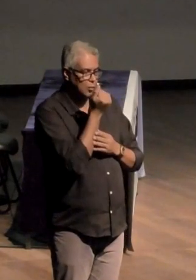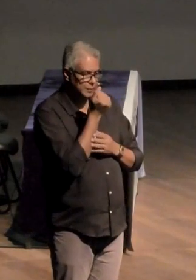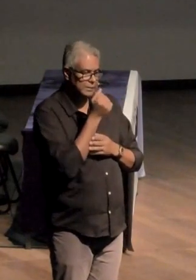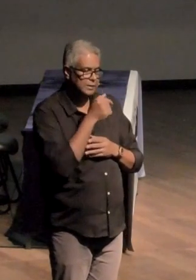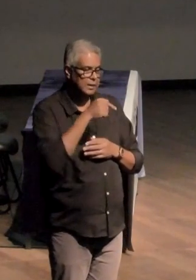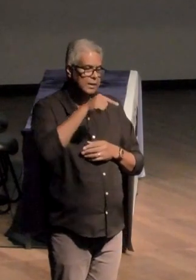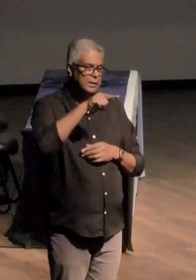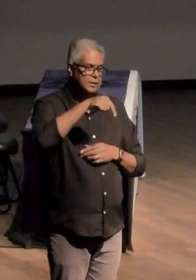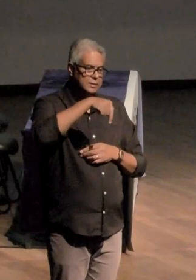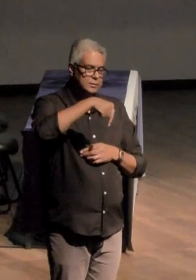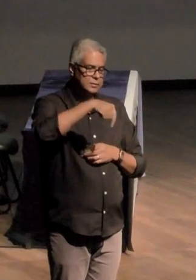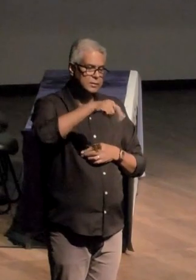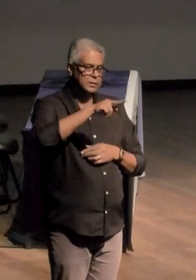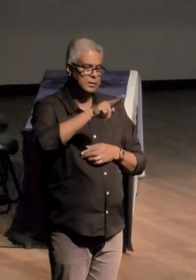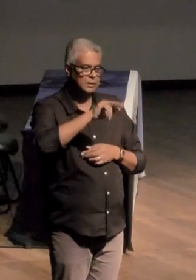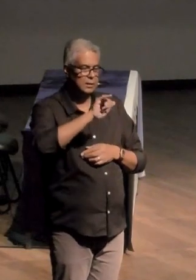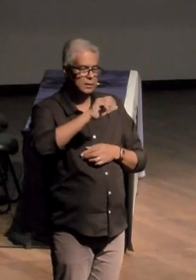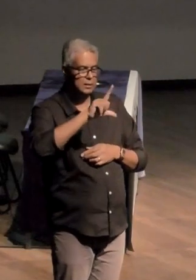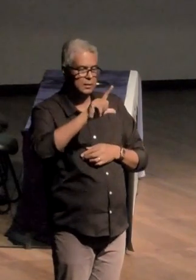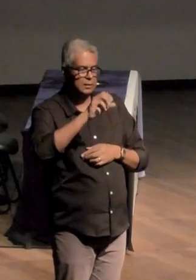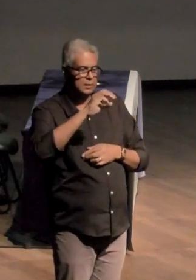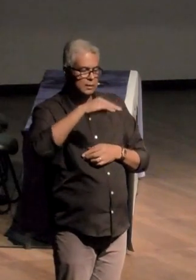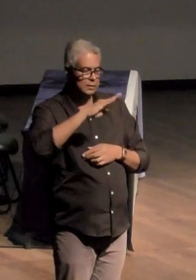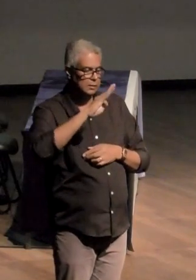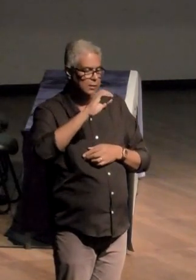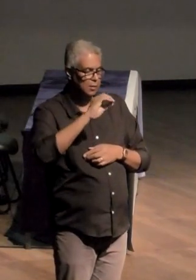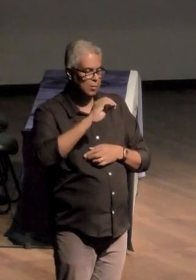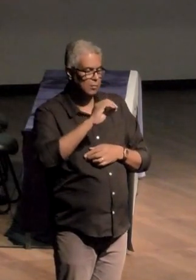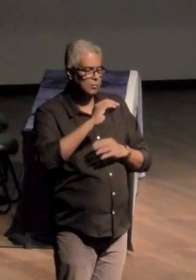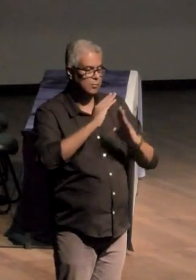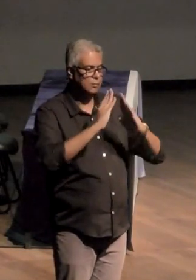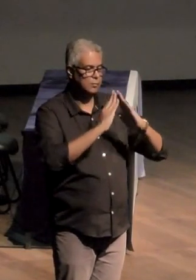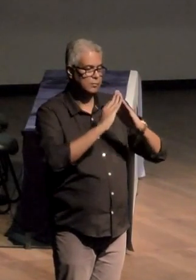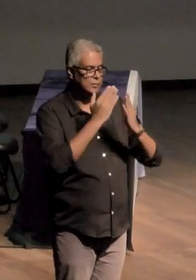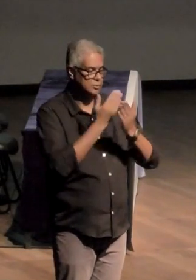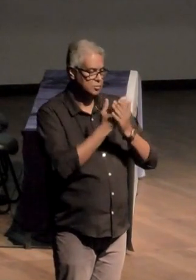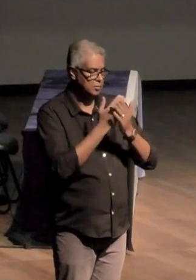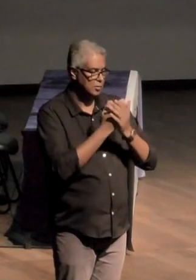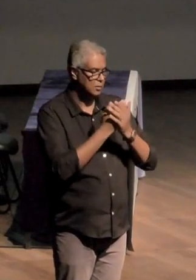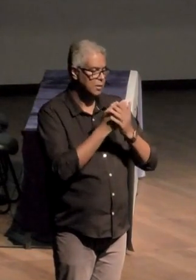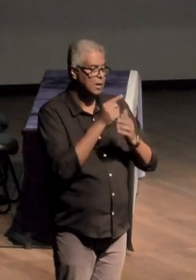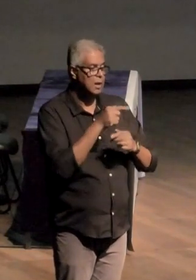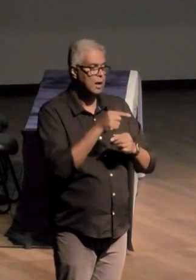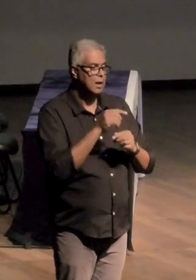na escola eu acho né comida de Quilombo na escola e o Instagram do culinária